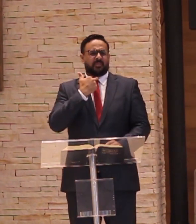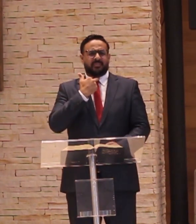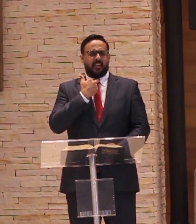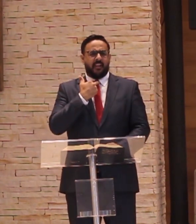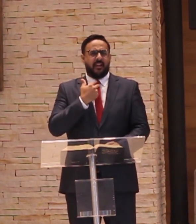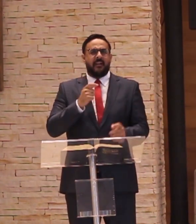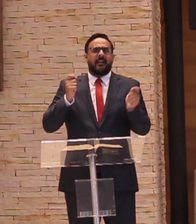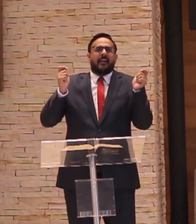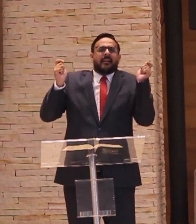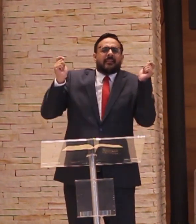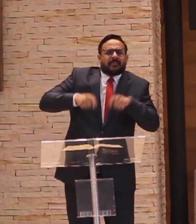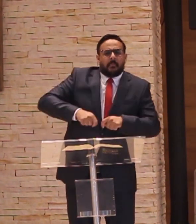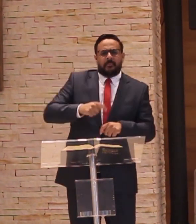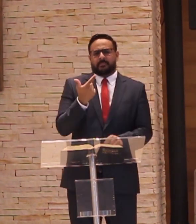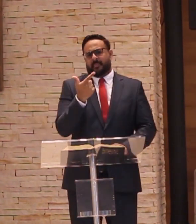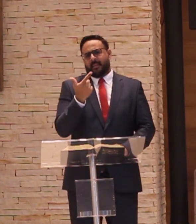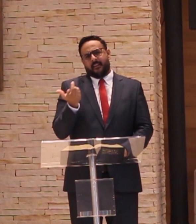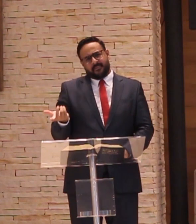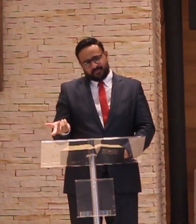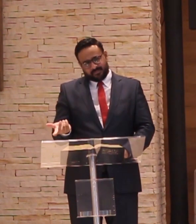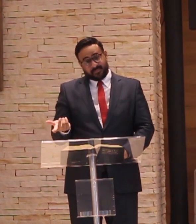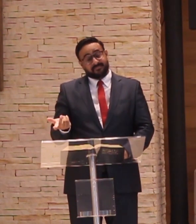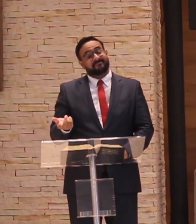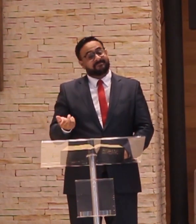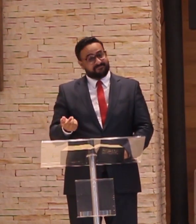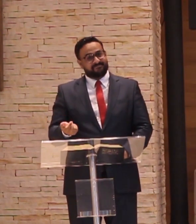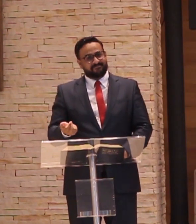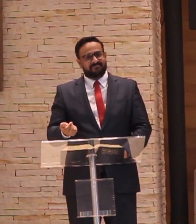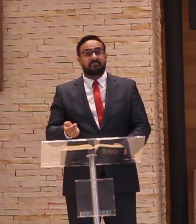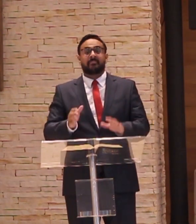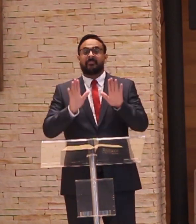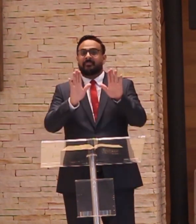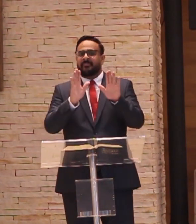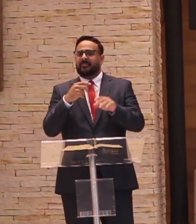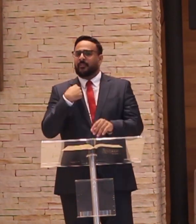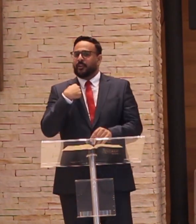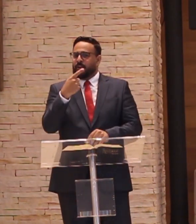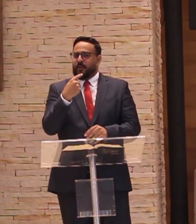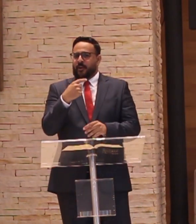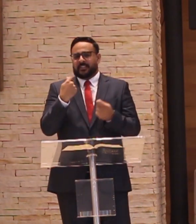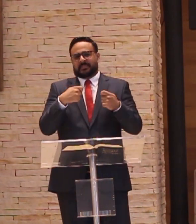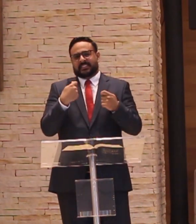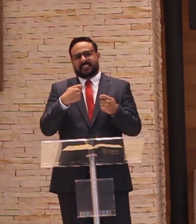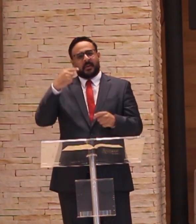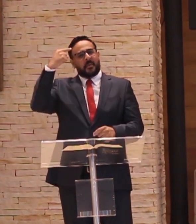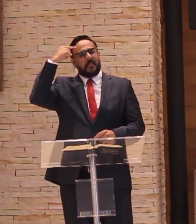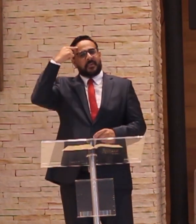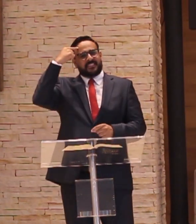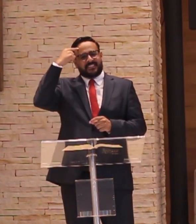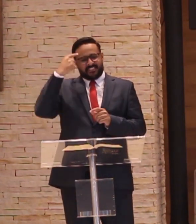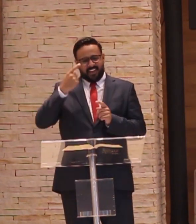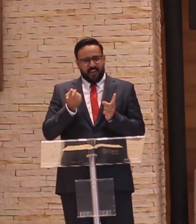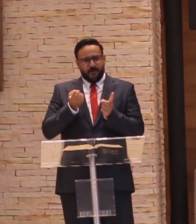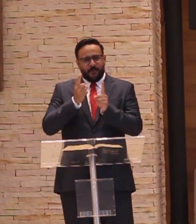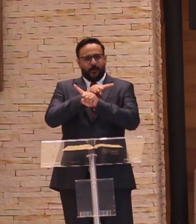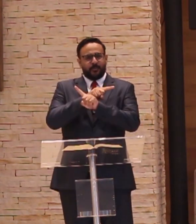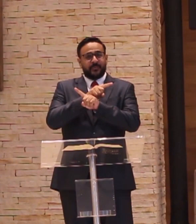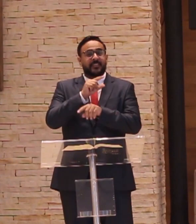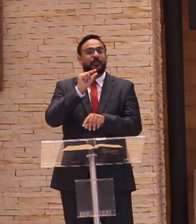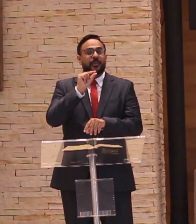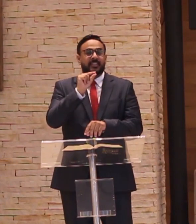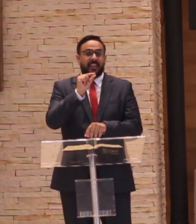dizem: "Olha, isso é limitado para os seres humanos, o corpo humano tem limite e as leis naturais impedem que os seres humanos realizem